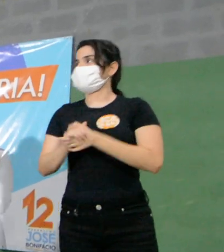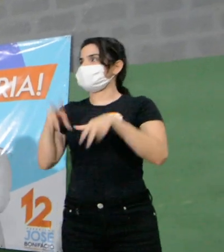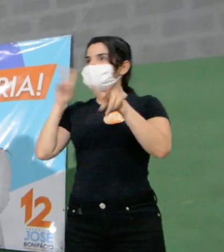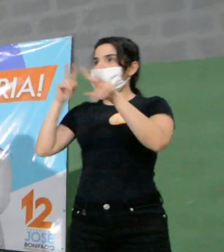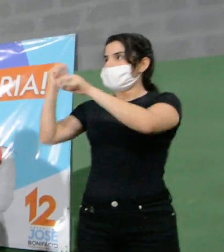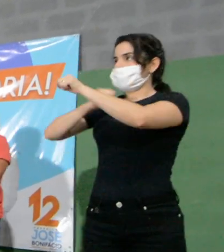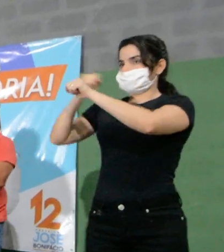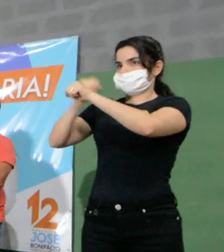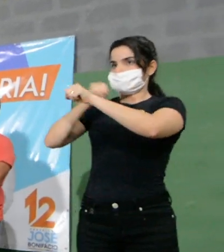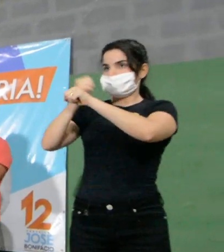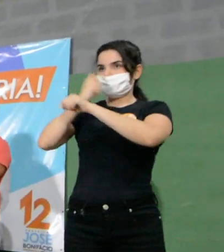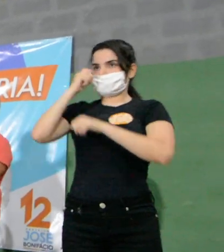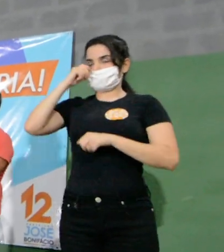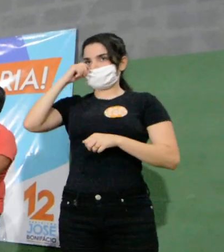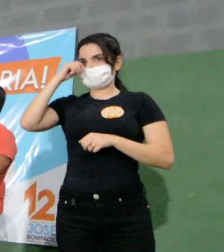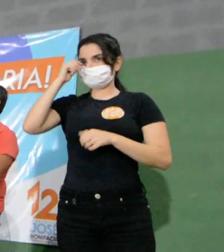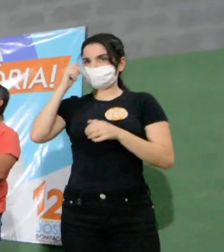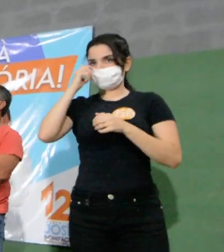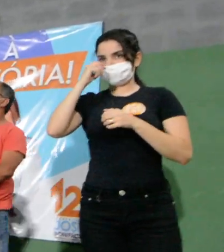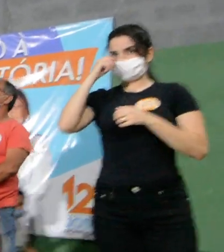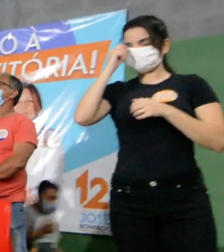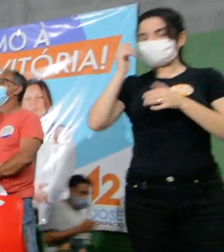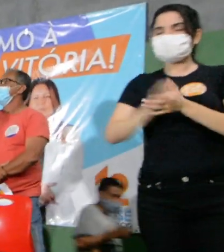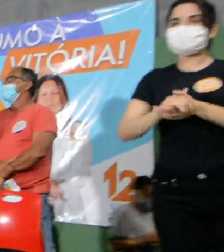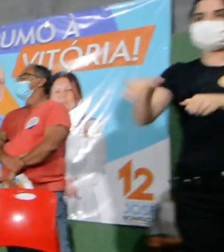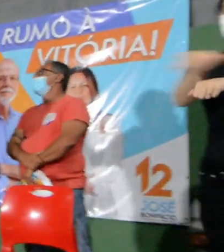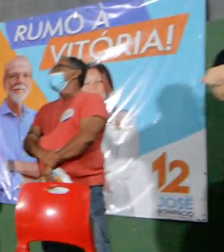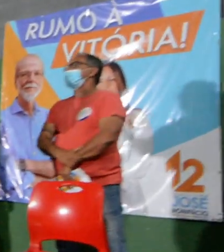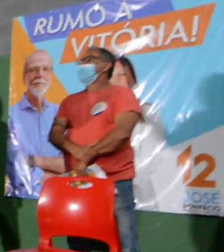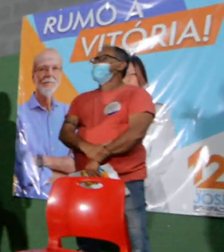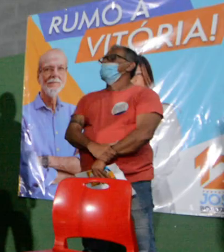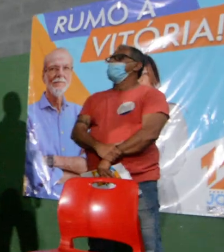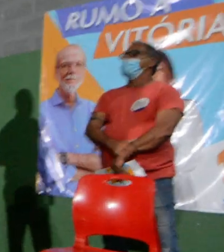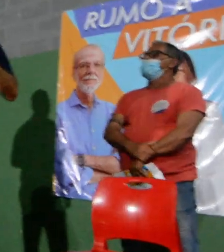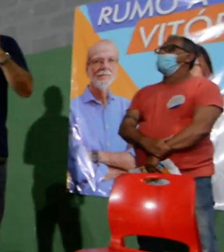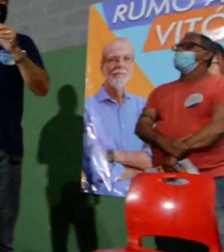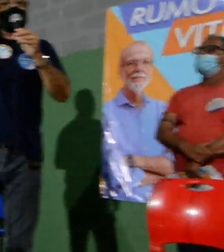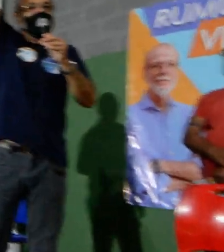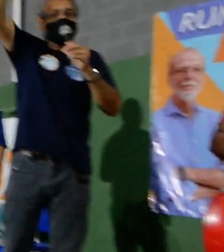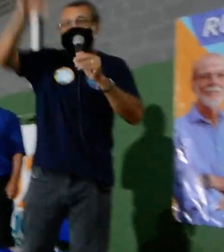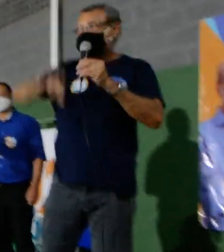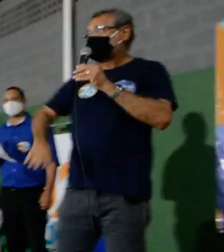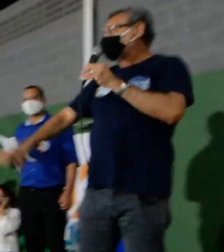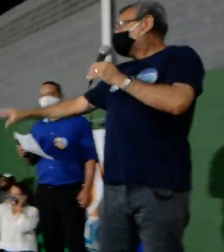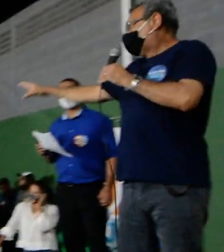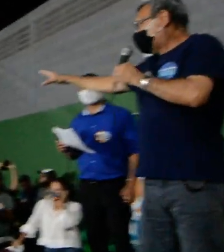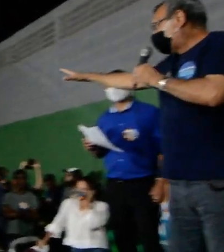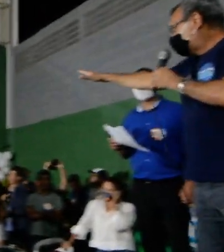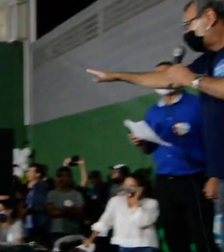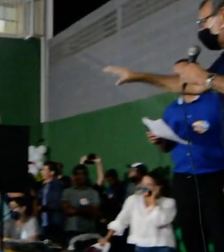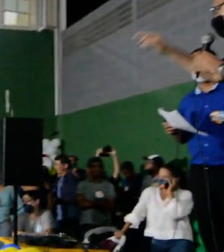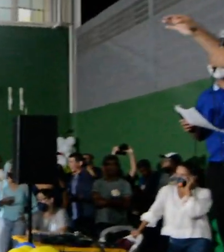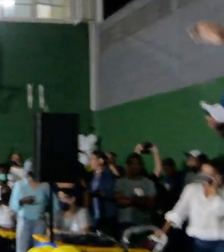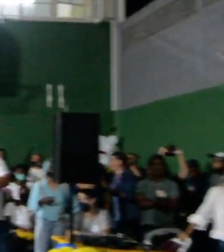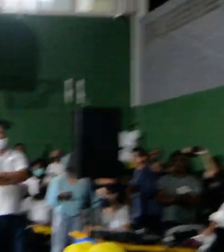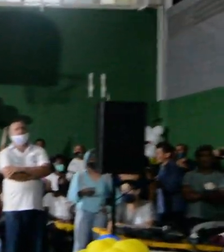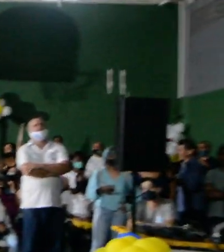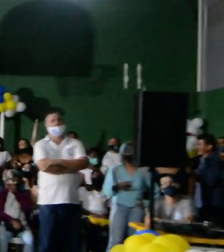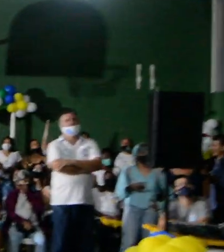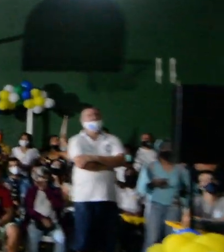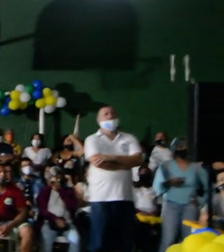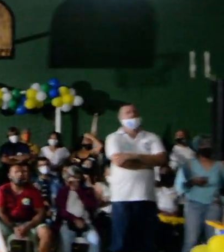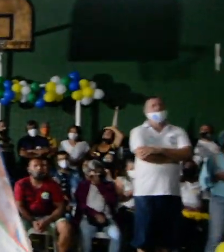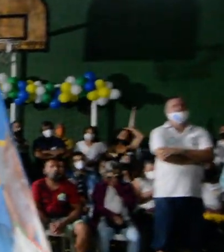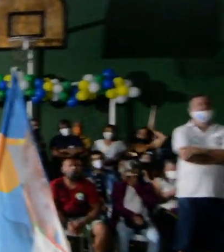aí, essa pista bonita, sabe? Essas luminárias, tudo